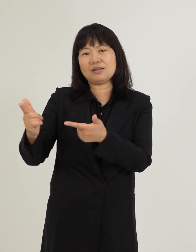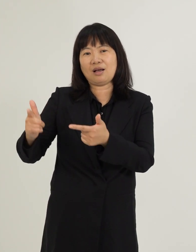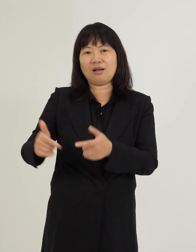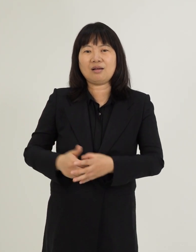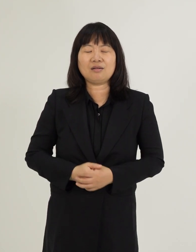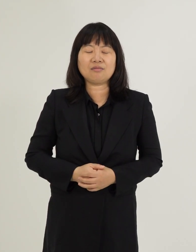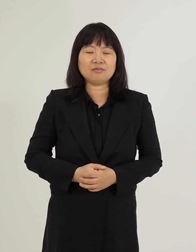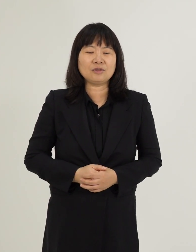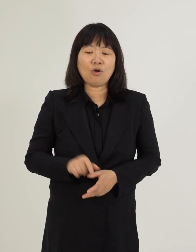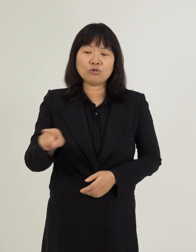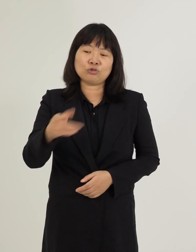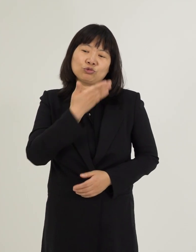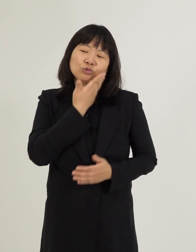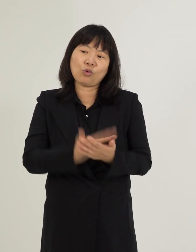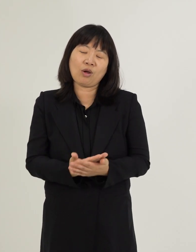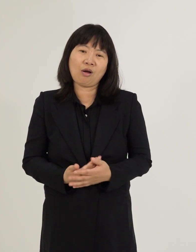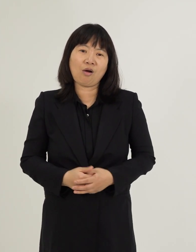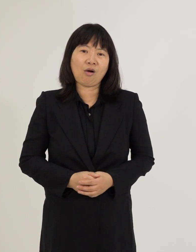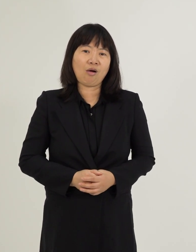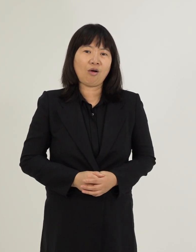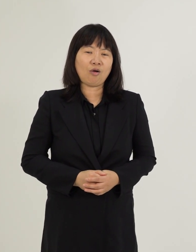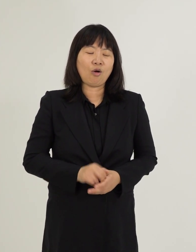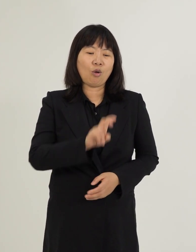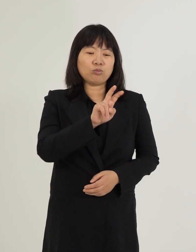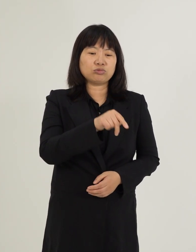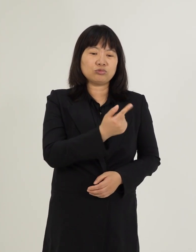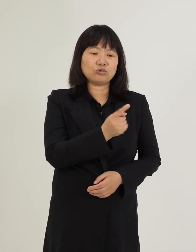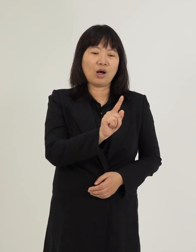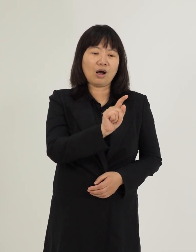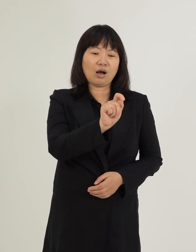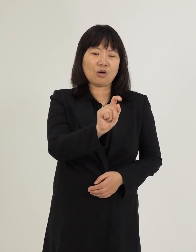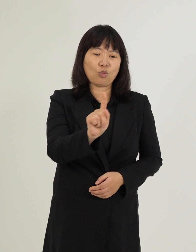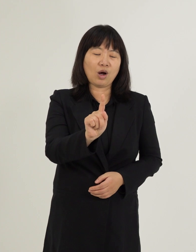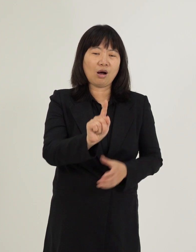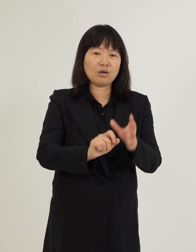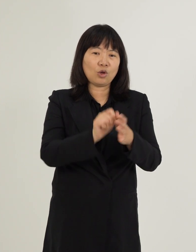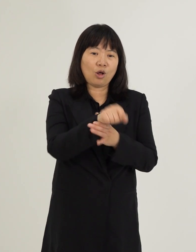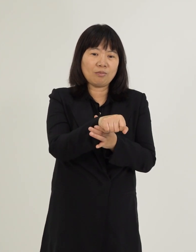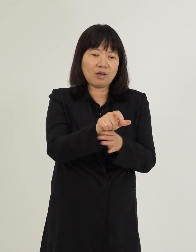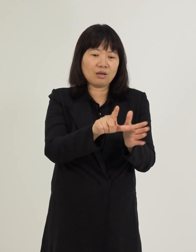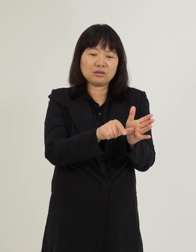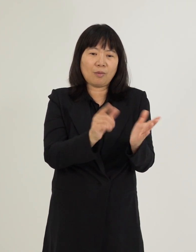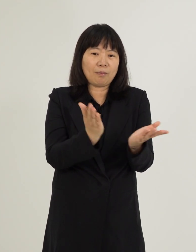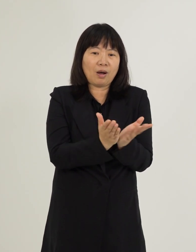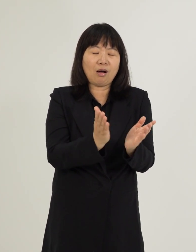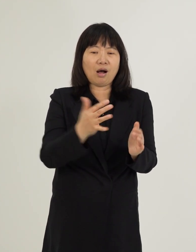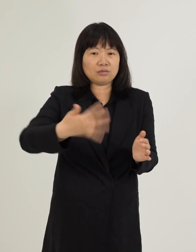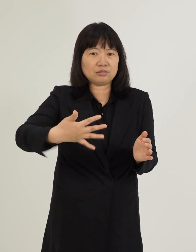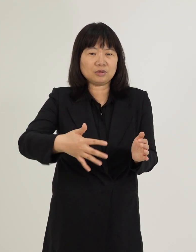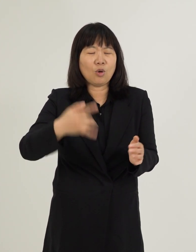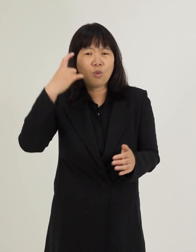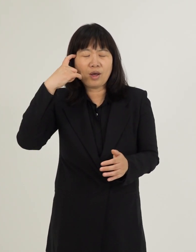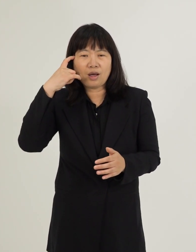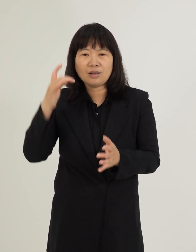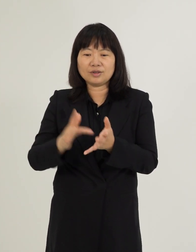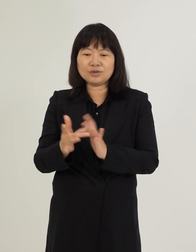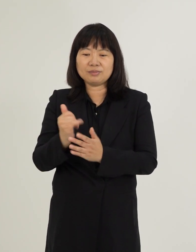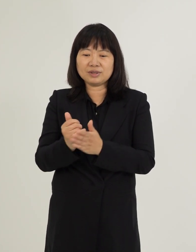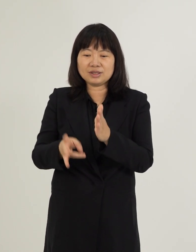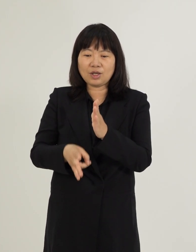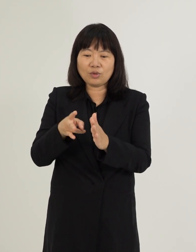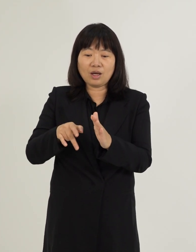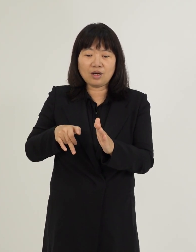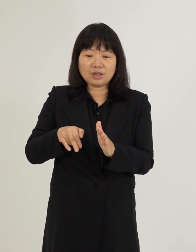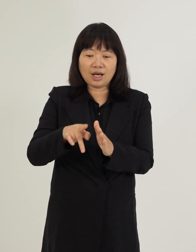밝히죠. 아직 무화과 열릴 때가 아니에요. 왜냐하면 지금 예수님이 예루살렘에 들어가시는 이